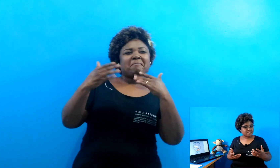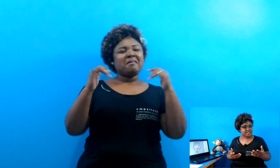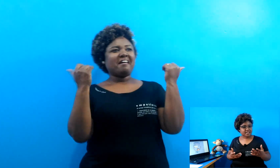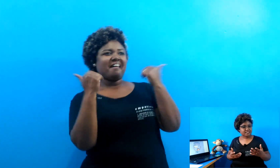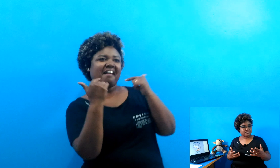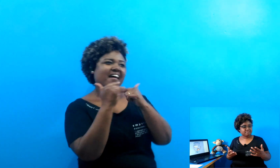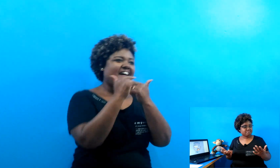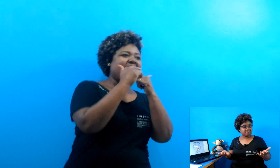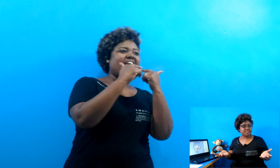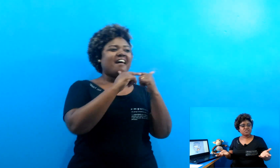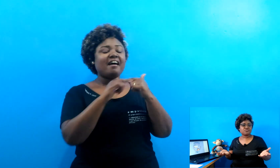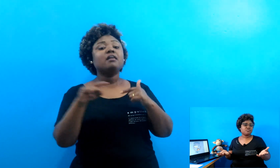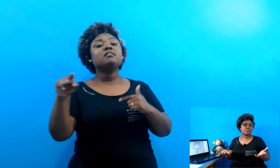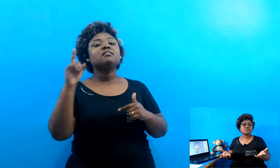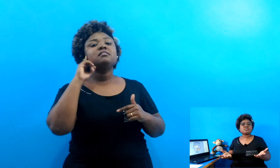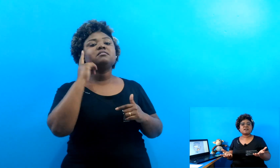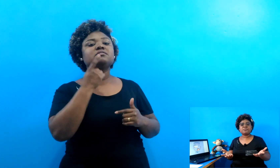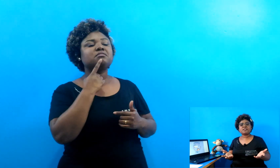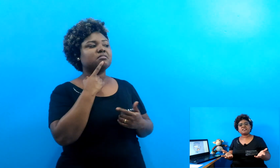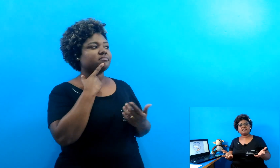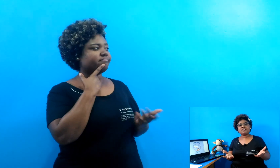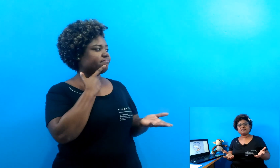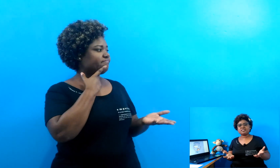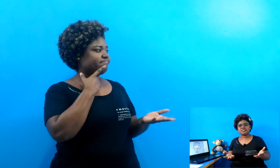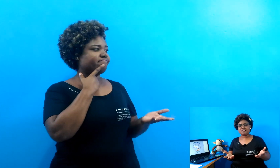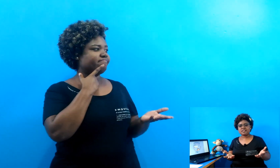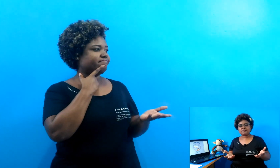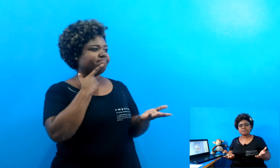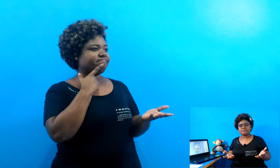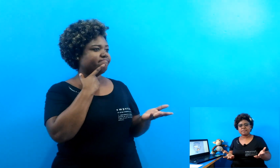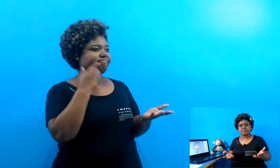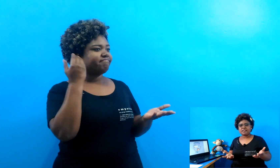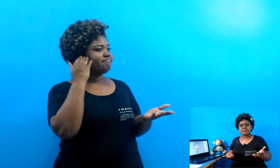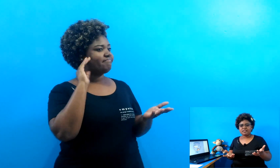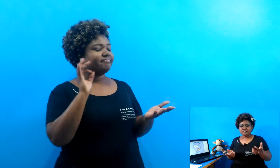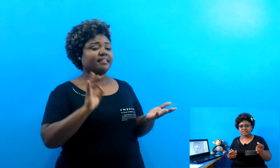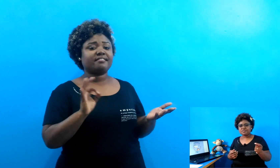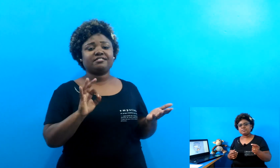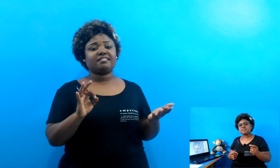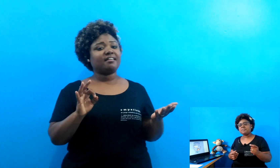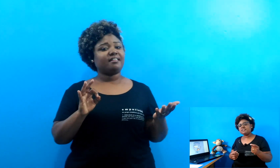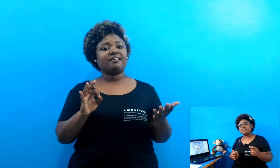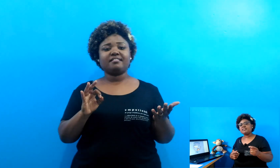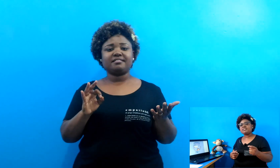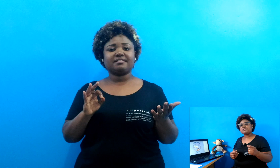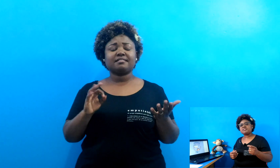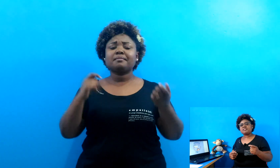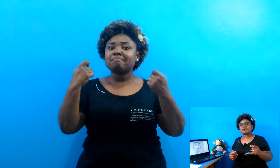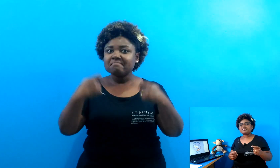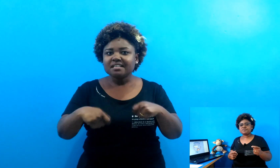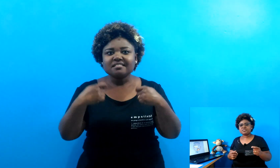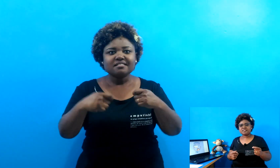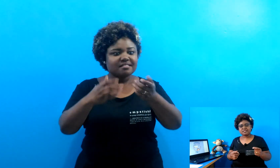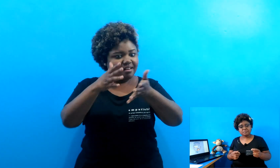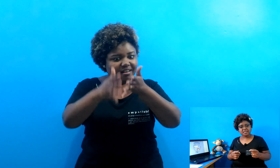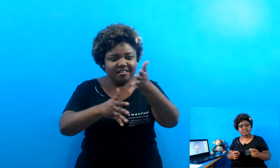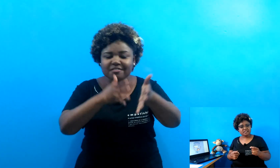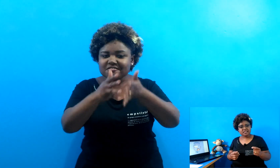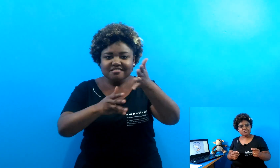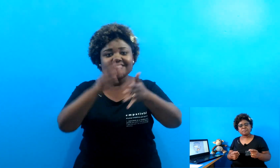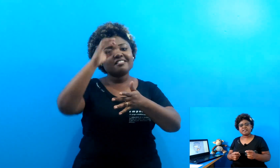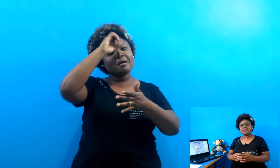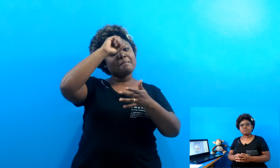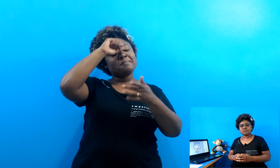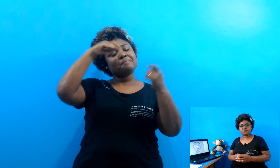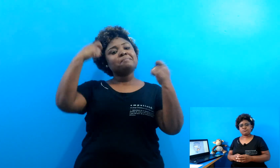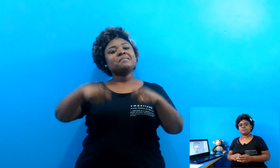dando risada, e o surdo não sabe o que está acontecendo. Então vamos aprender a língua de sinais, você também que